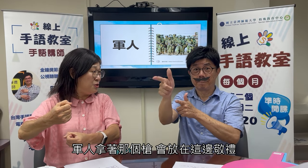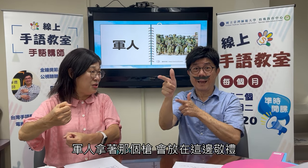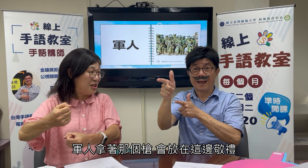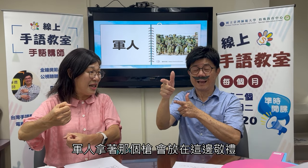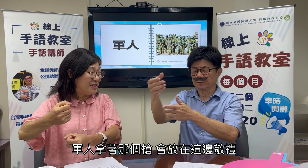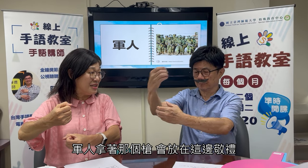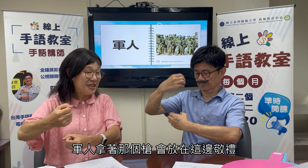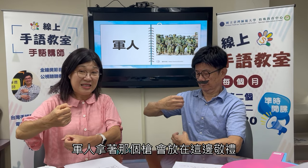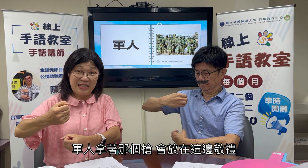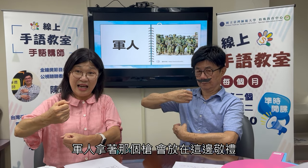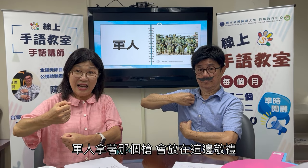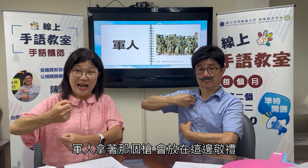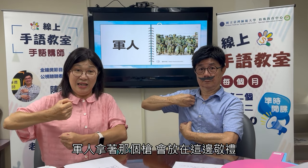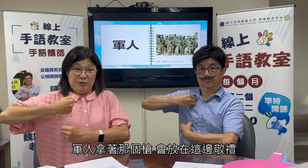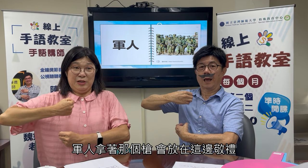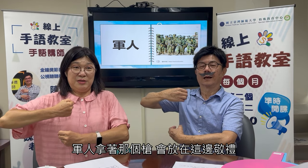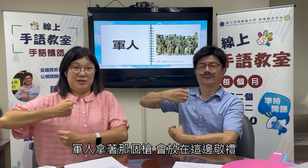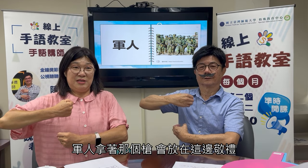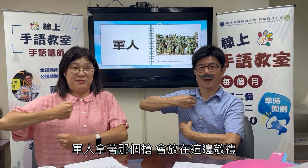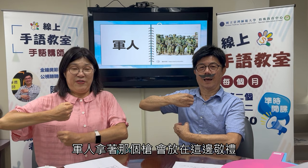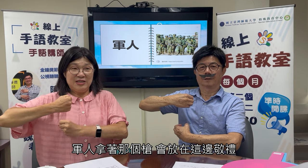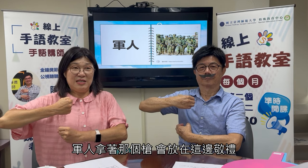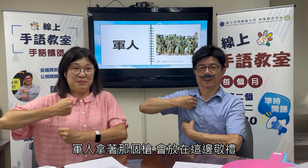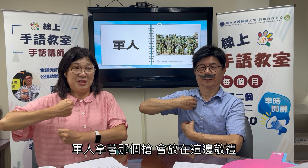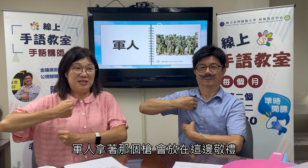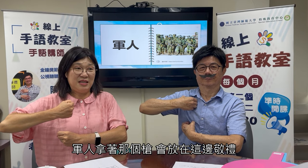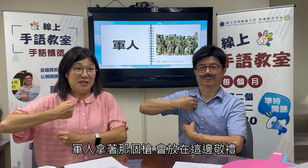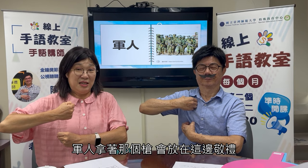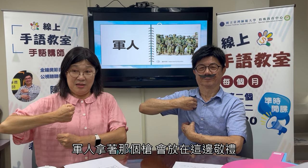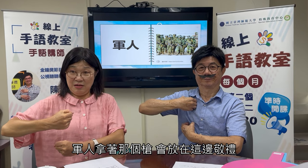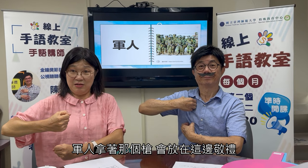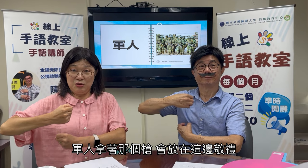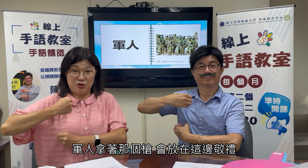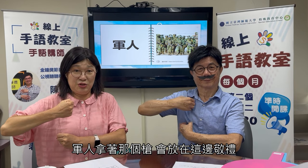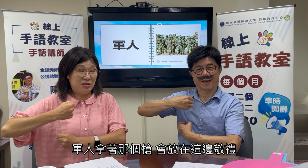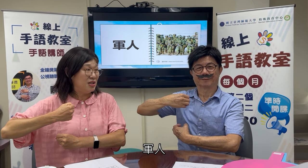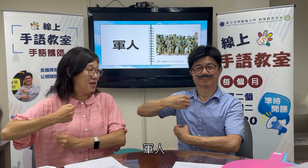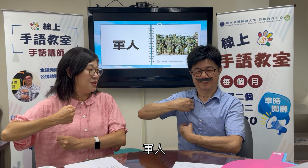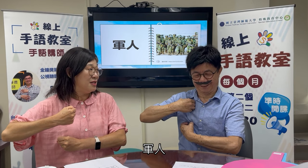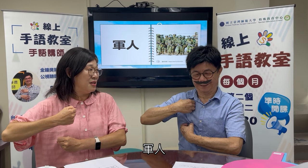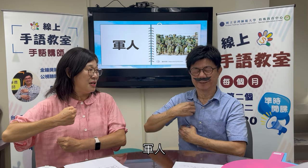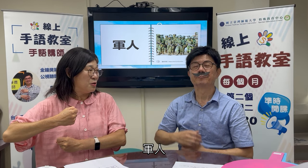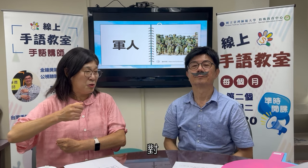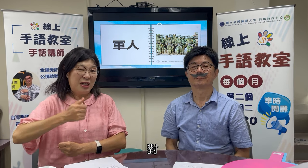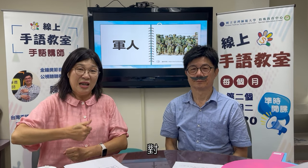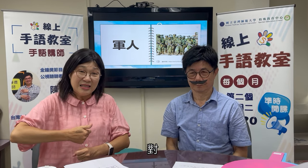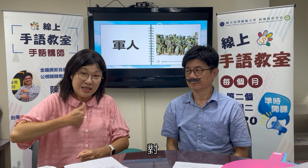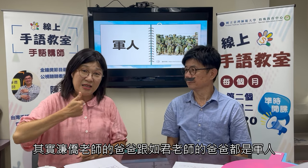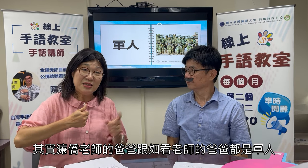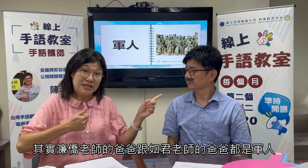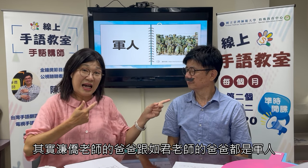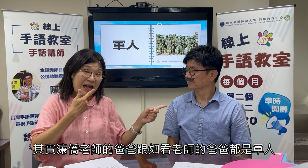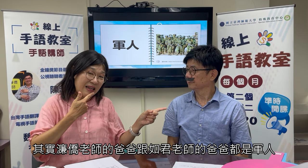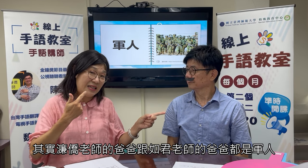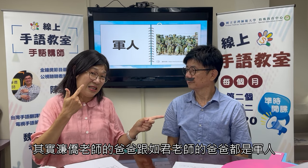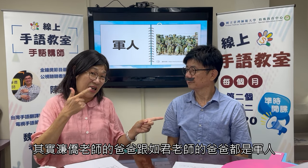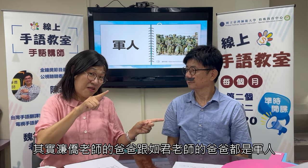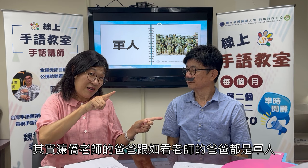军人拿着那个枪啊，会放在这边敬礼啊。军人，对，其实啊，连桥老